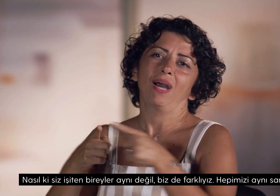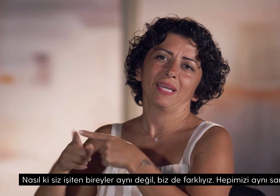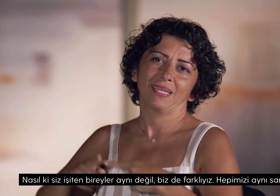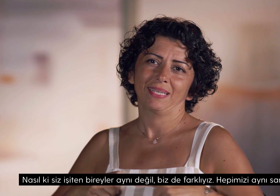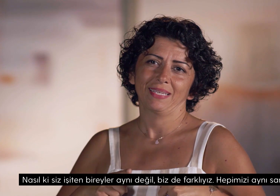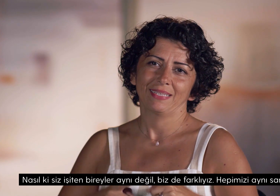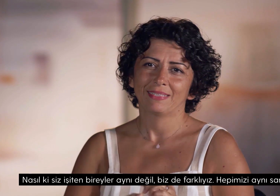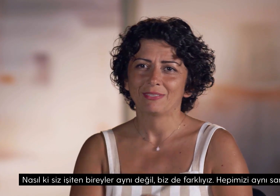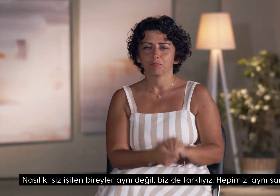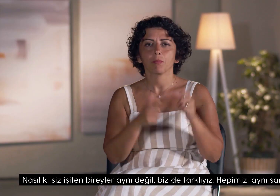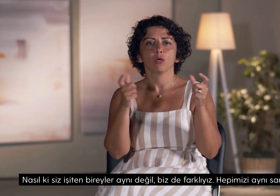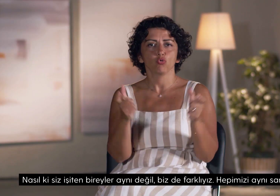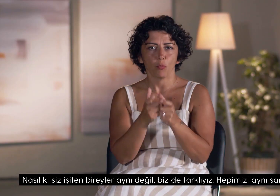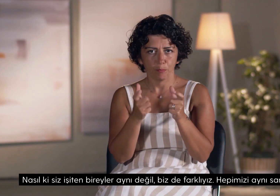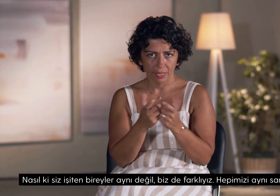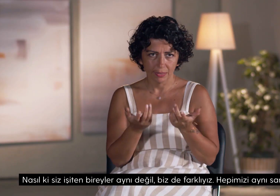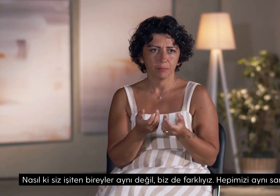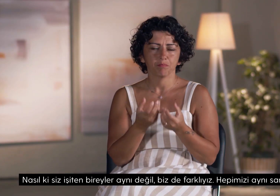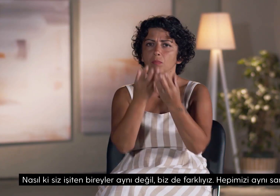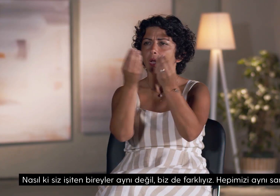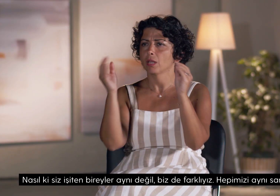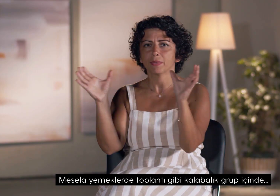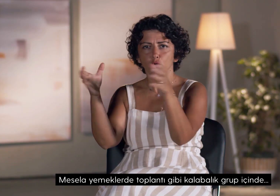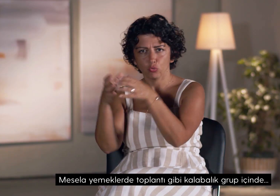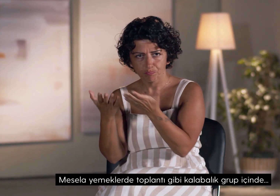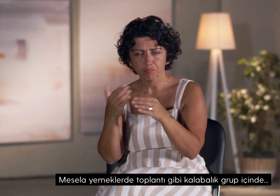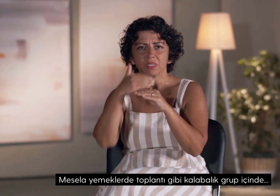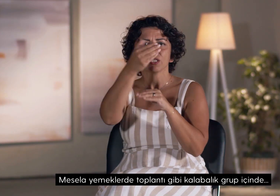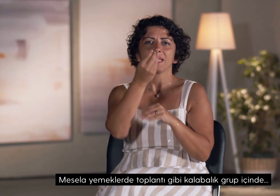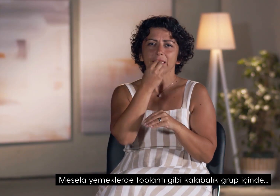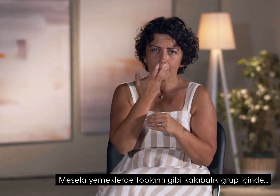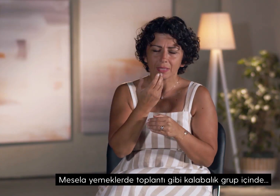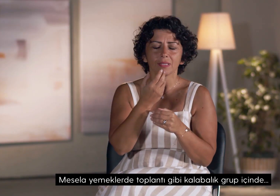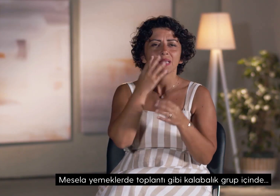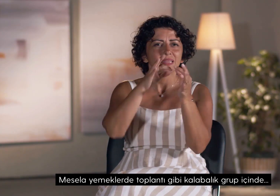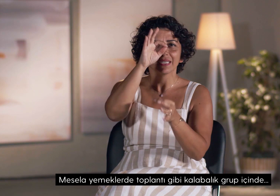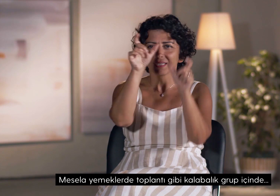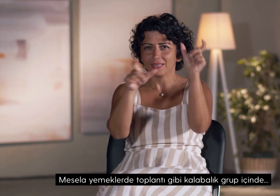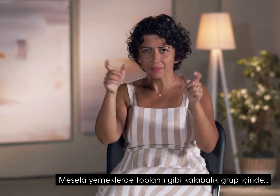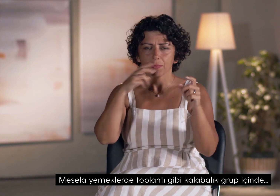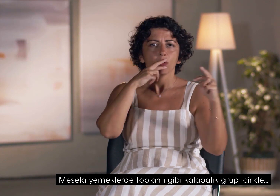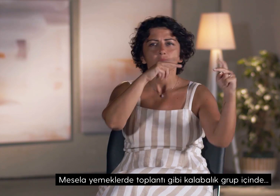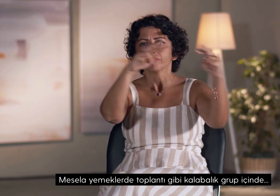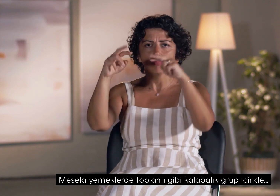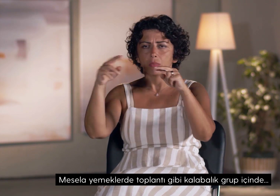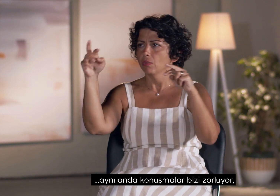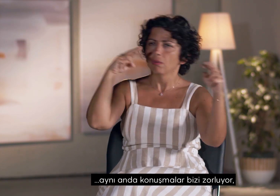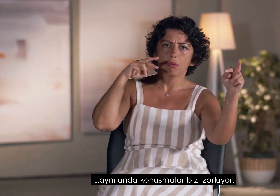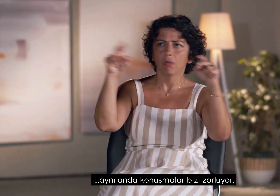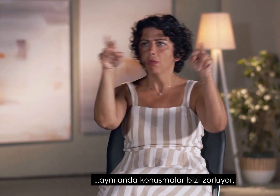değil, bizler de farklıyız. Hepimizi aynı sanmayın. Mesela yemeklerde, toplantı gibi kalabalık grup içinde aynı anda